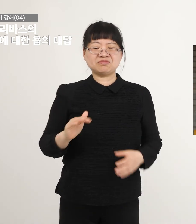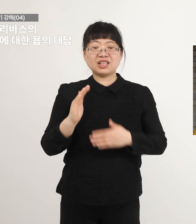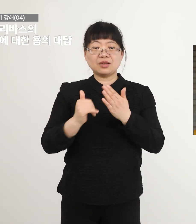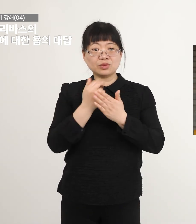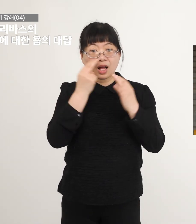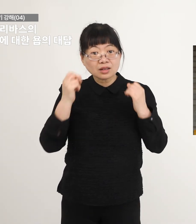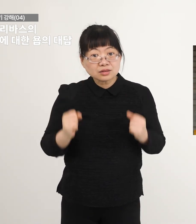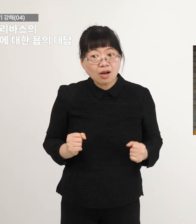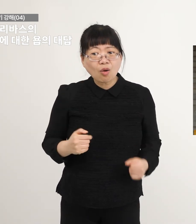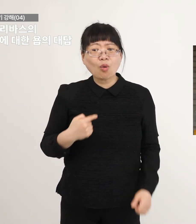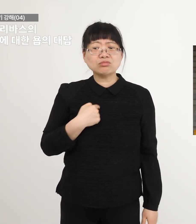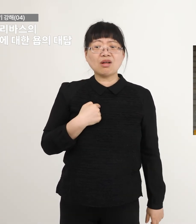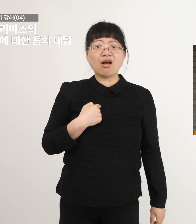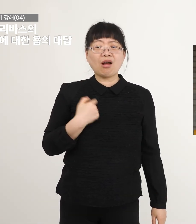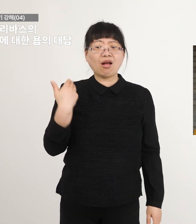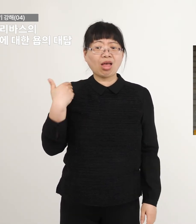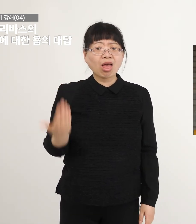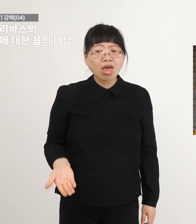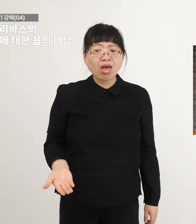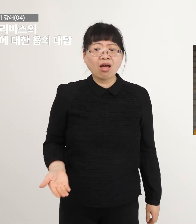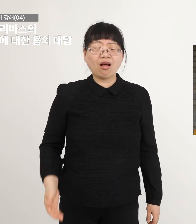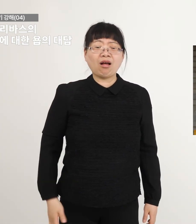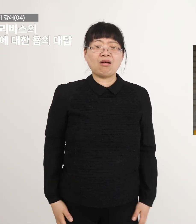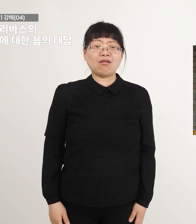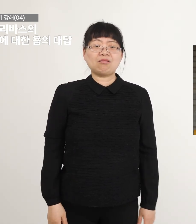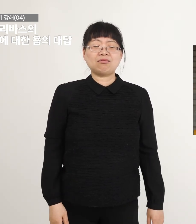하나님이 살아계시다면 나 이렇게 둘 수가 없어.